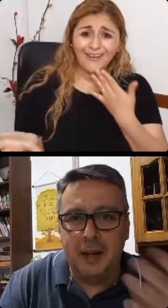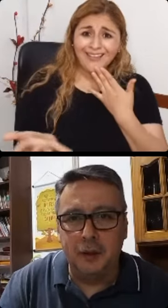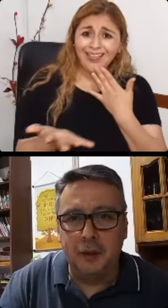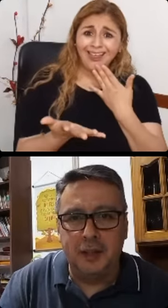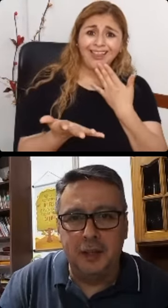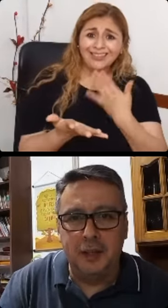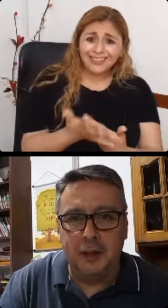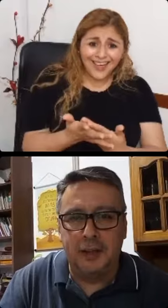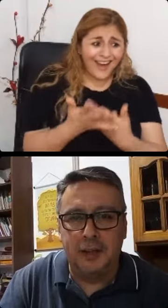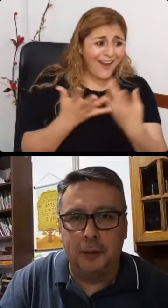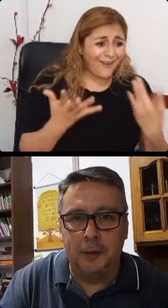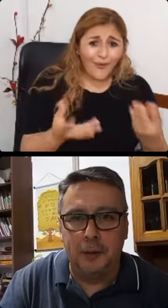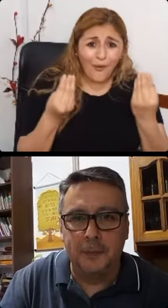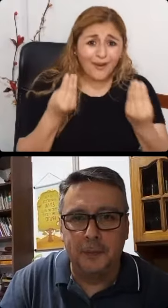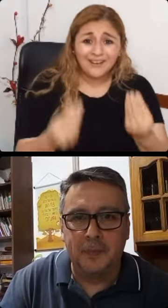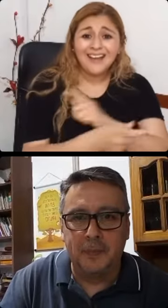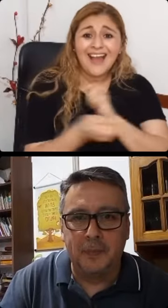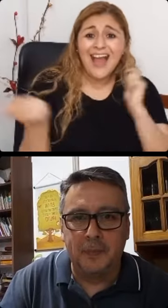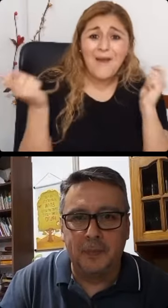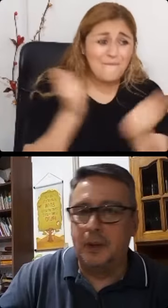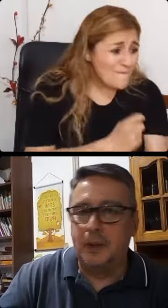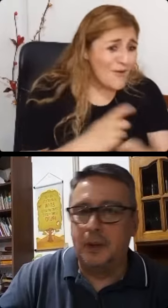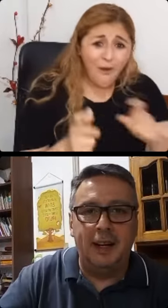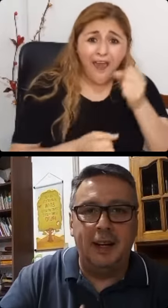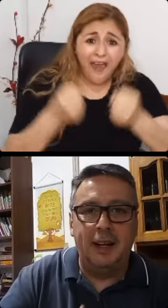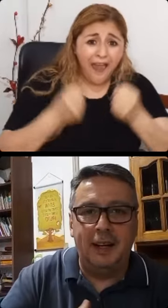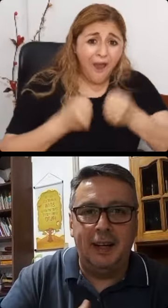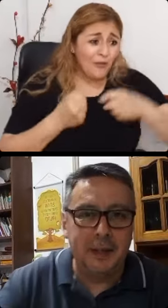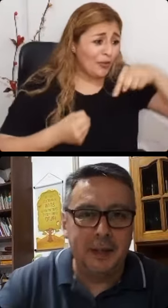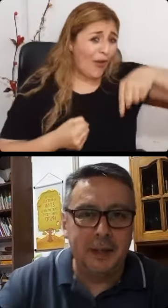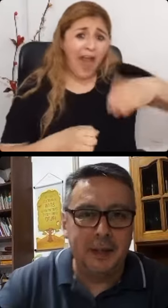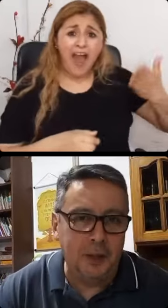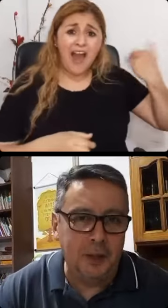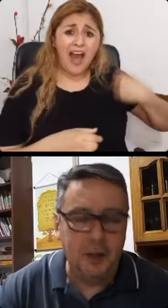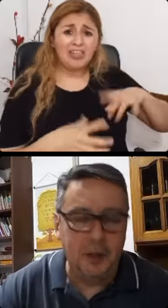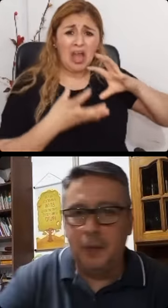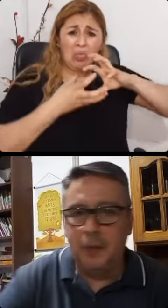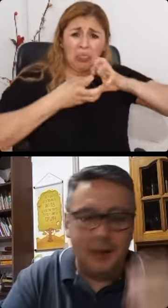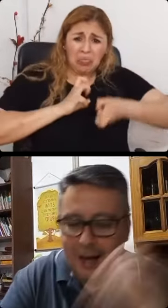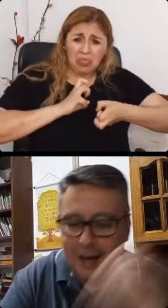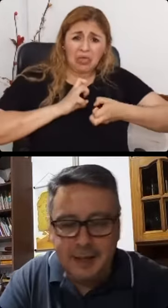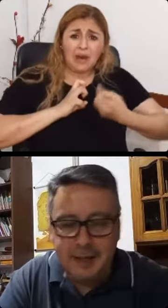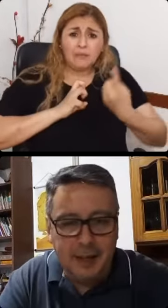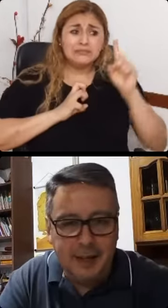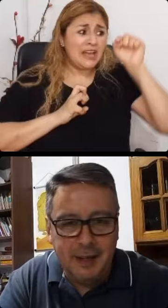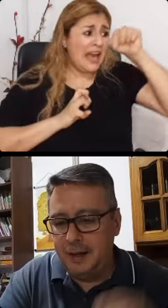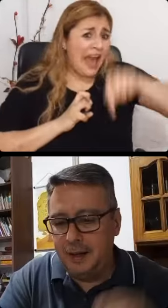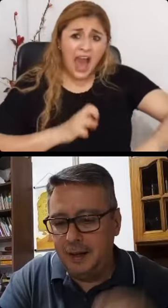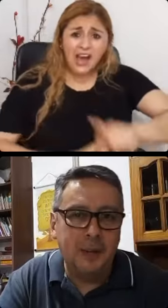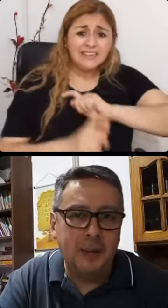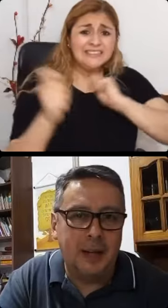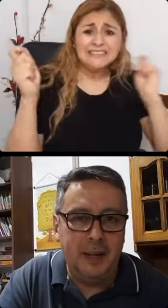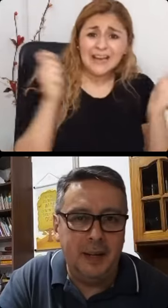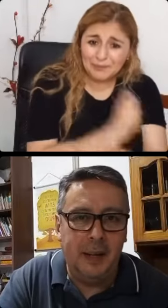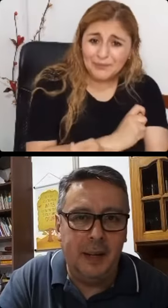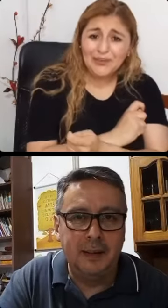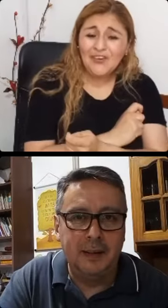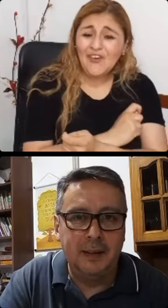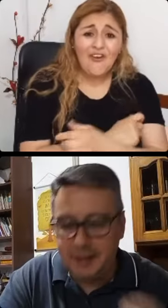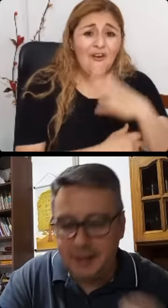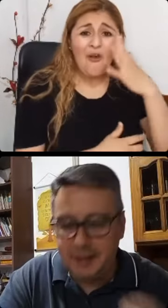tremendo lo que hizo con este auto porque estaba destruido bueno así es nuestra